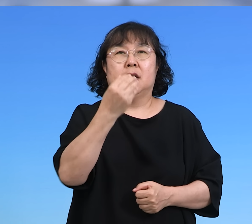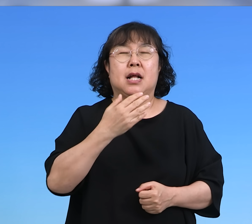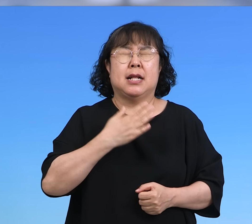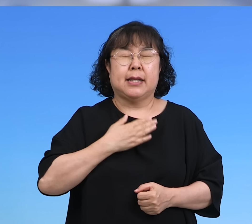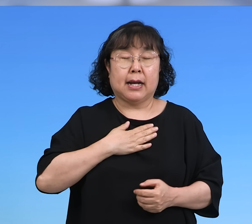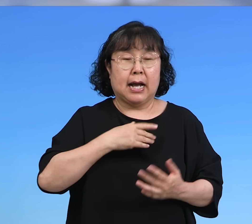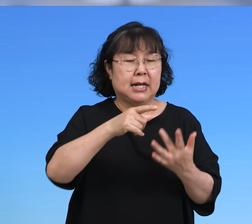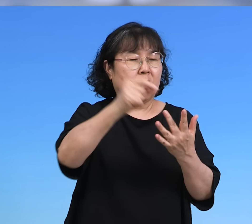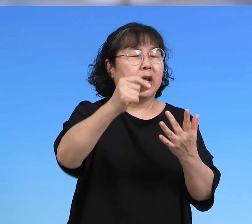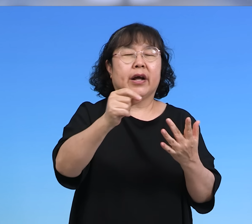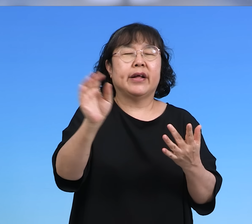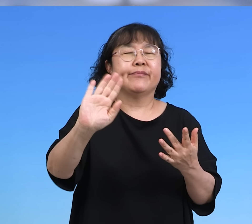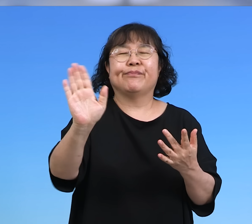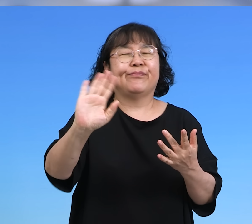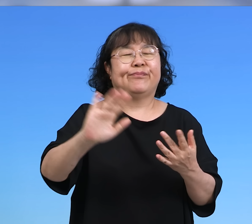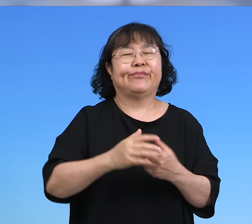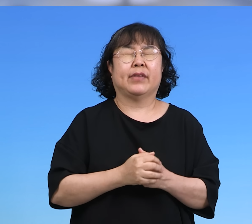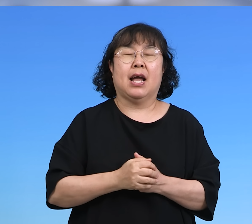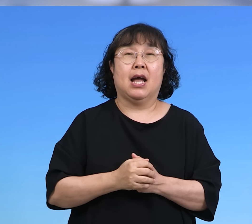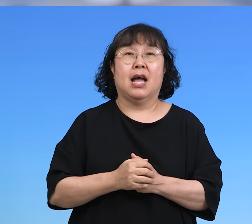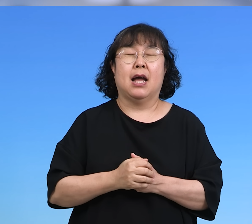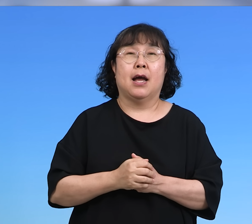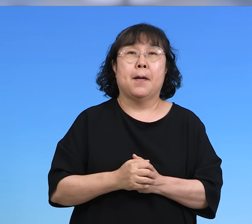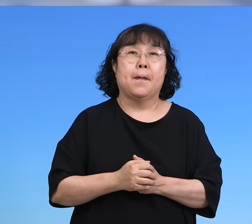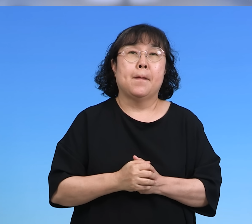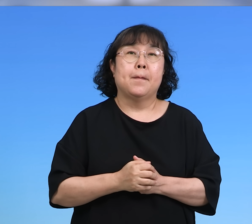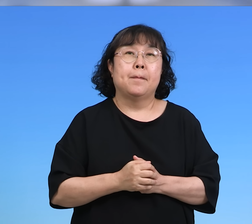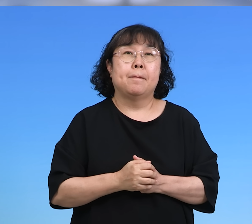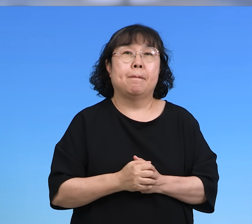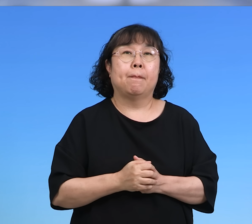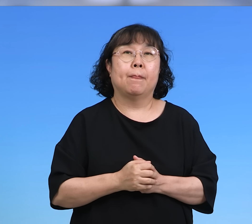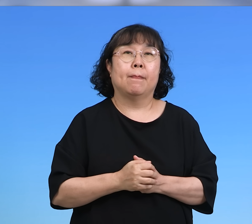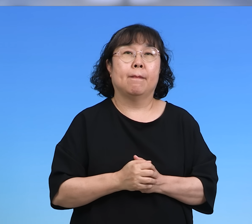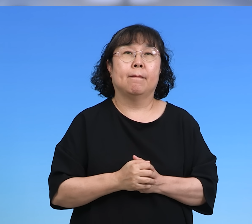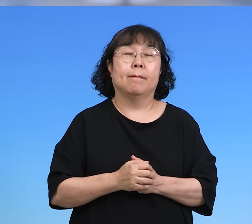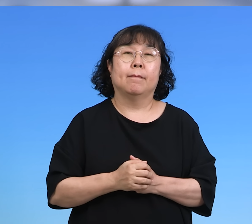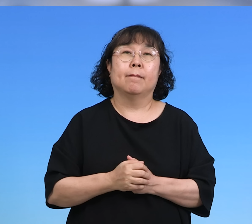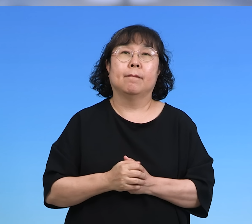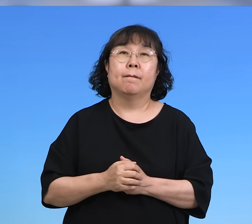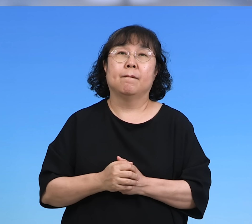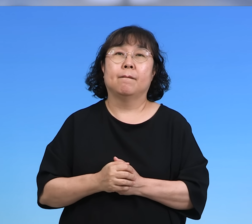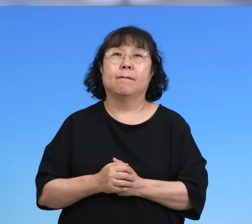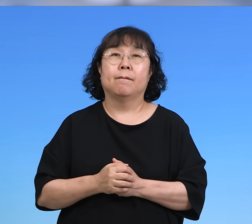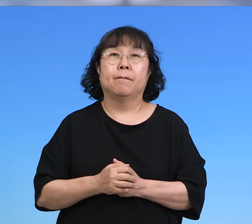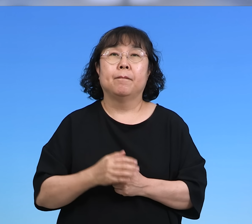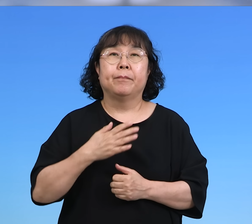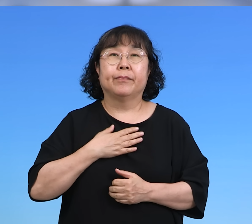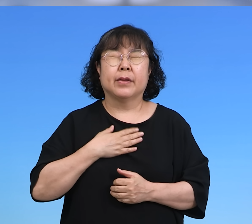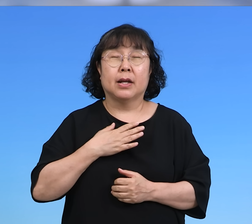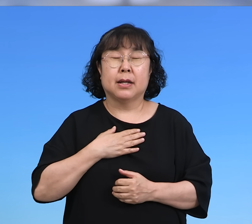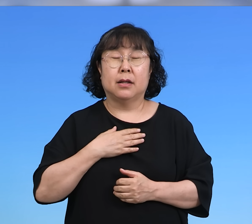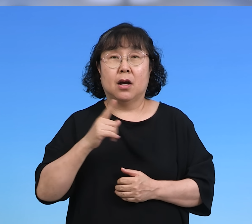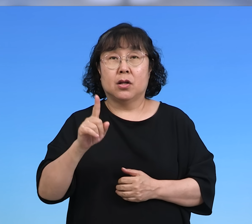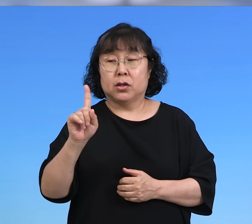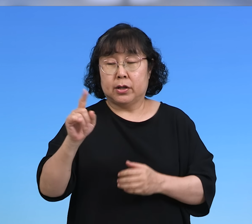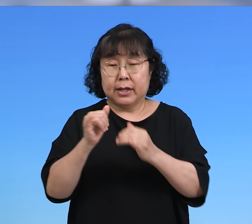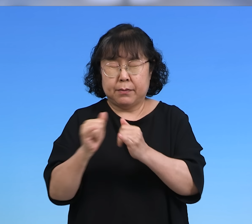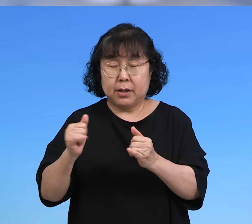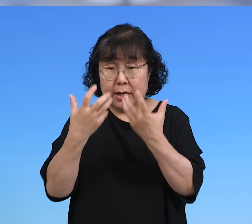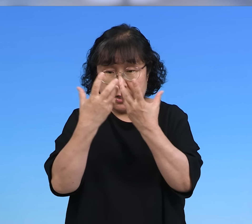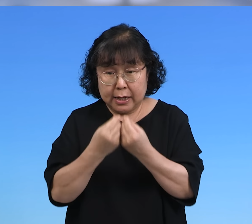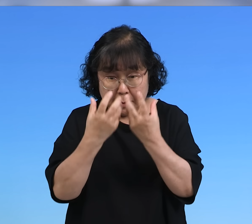이거는 선택하는 게 아니라는 거죠. 무슨 말인가 하면은요, 여기 지금 누가 지금 갑자기 좀 사업이 잘 되는, 장사가